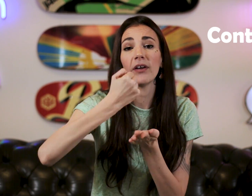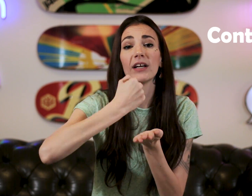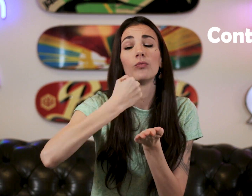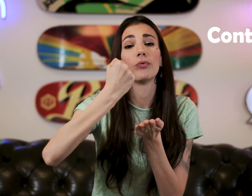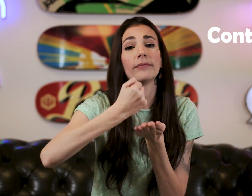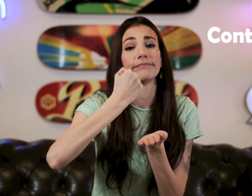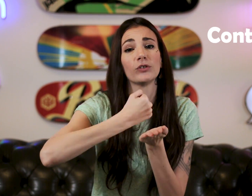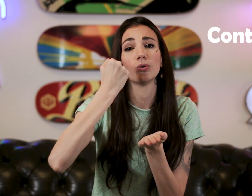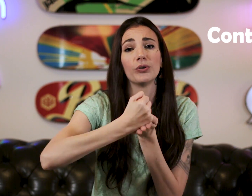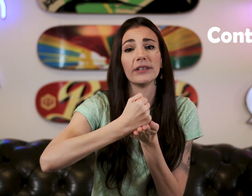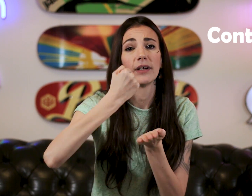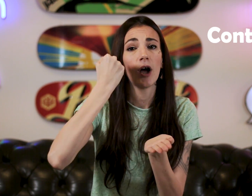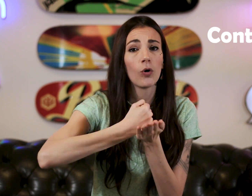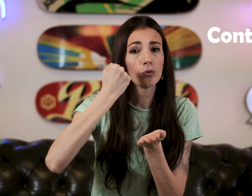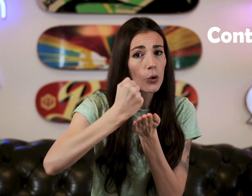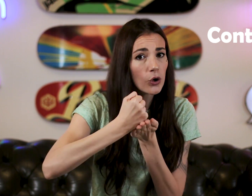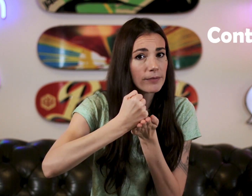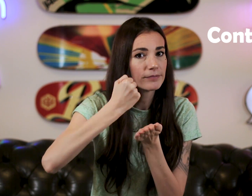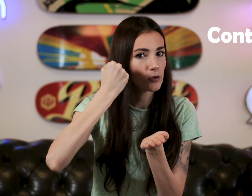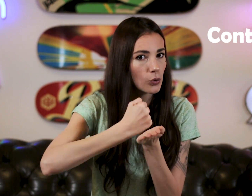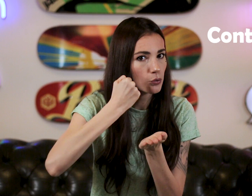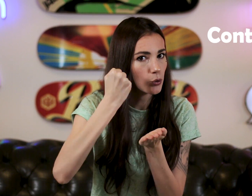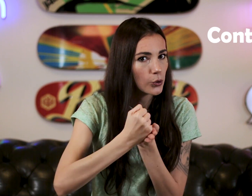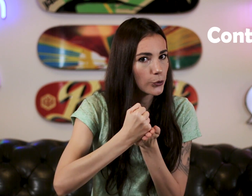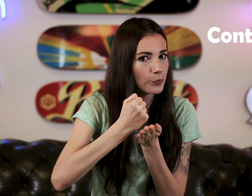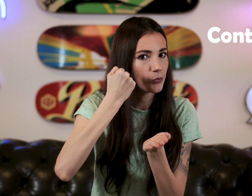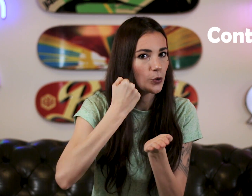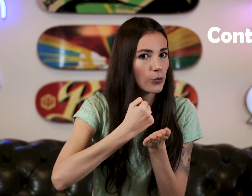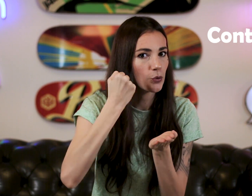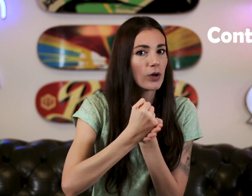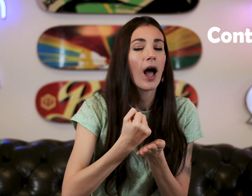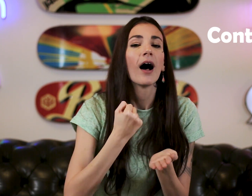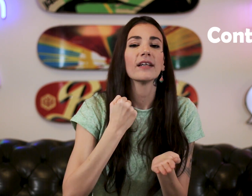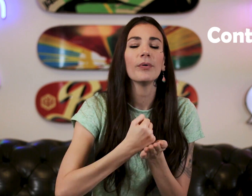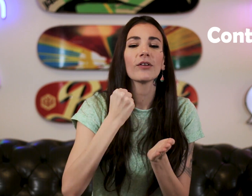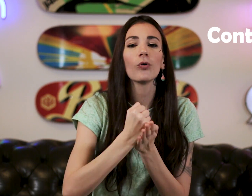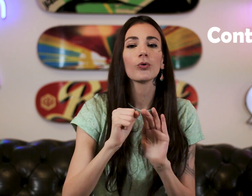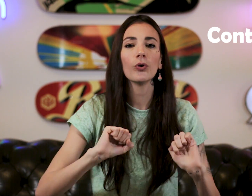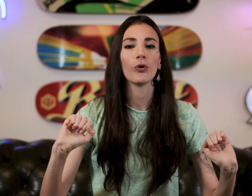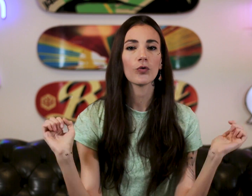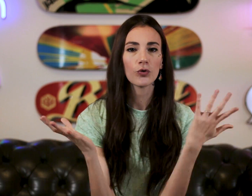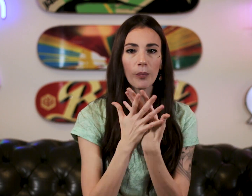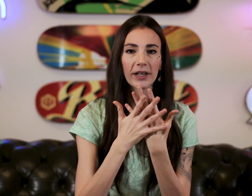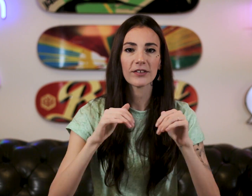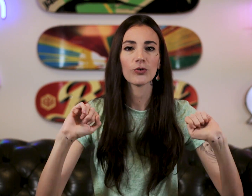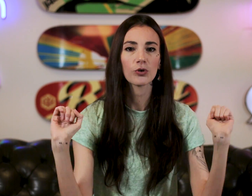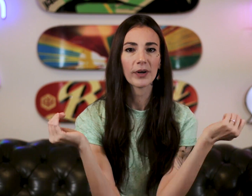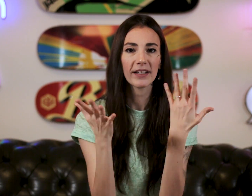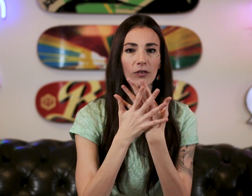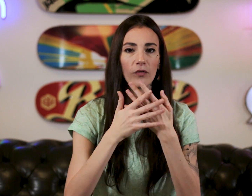avec le point sur le côté. Contrôle, contrôle. Contrôle. Ça peut être un contrôle surprise. Surprise, on va